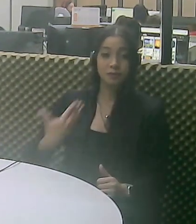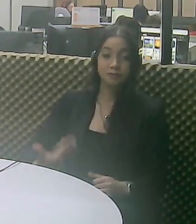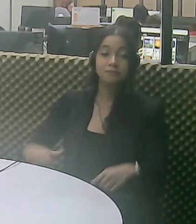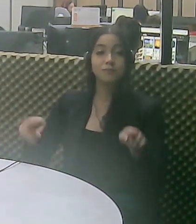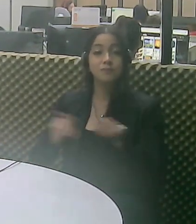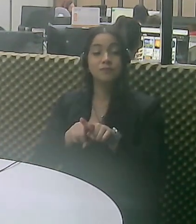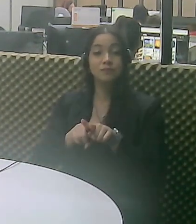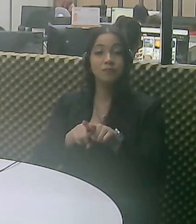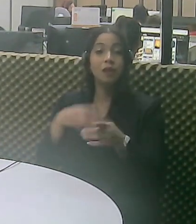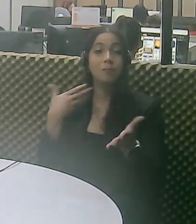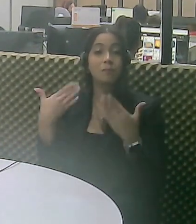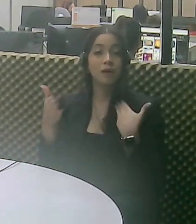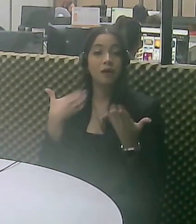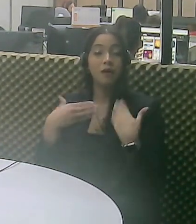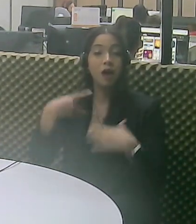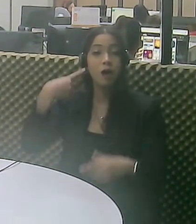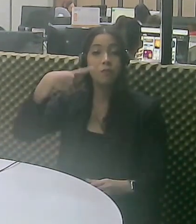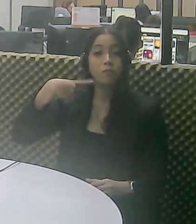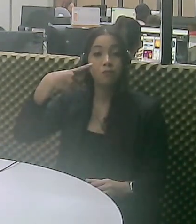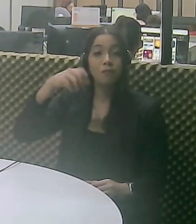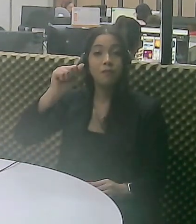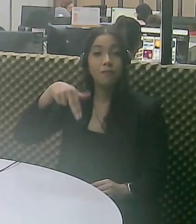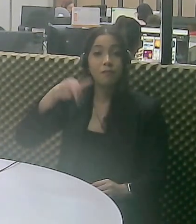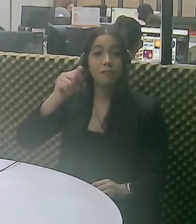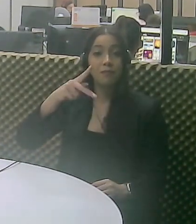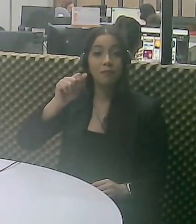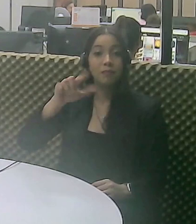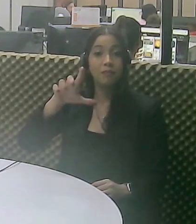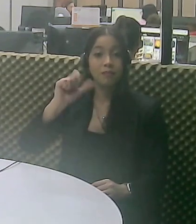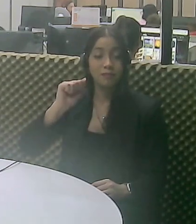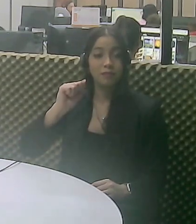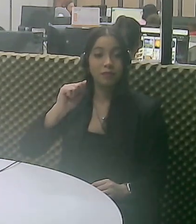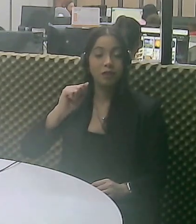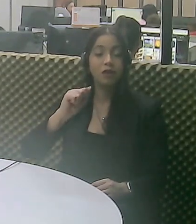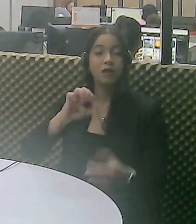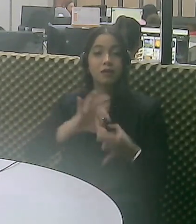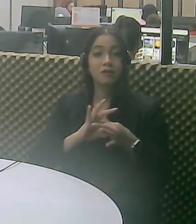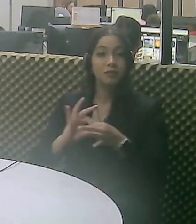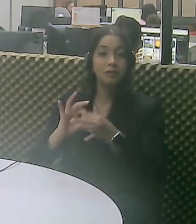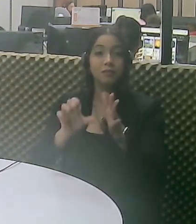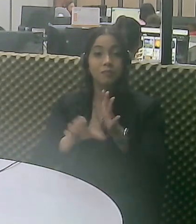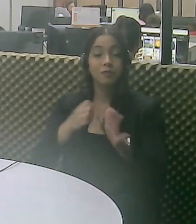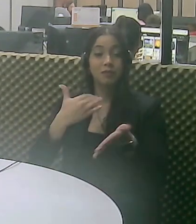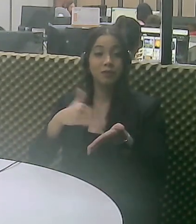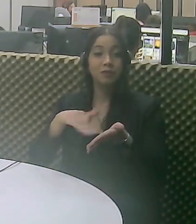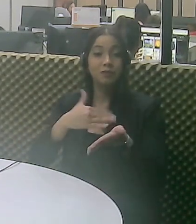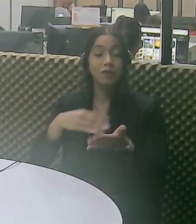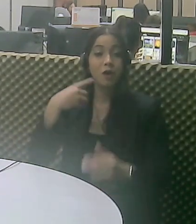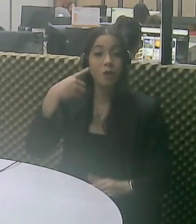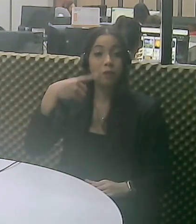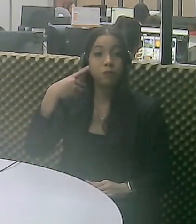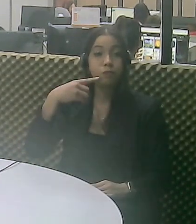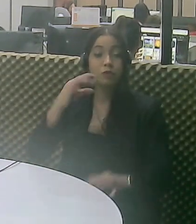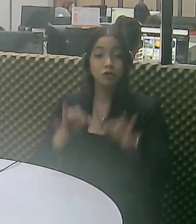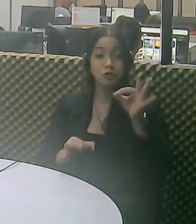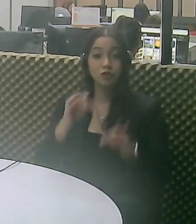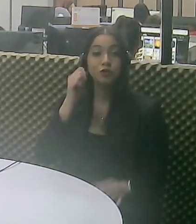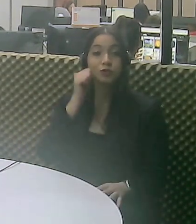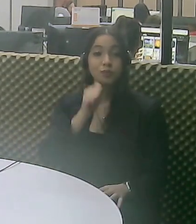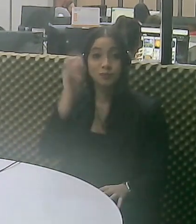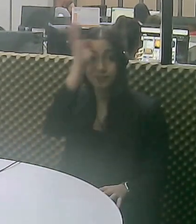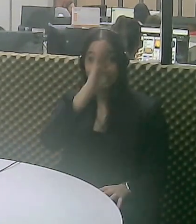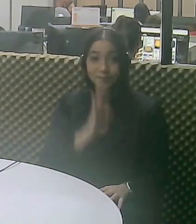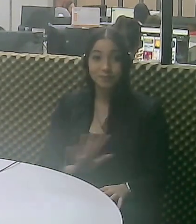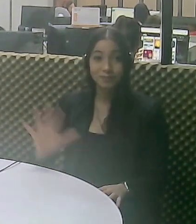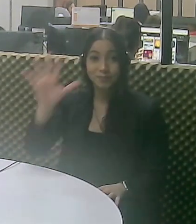também oferecerá um bate-papo com a advogada Ana Paula Braga, sócia fundadora do primeiro escritório de advocacia em direito das mulheres do